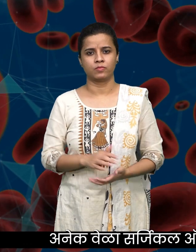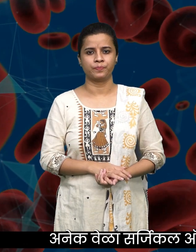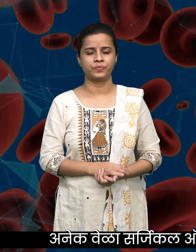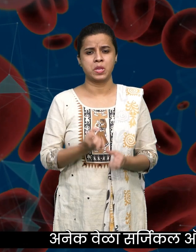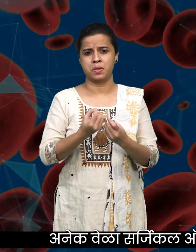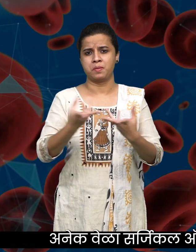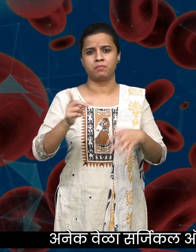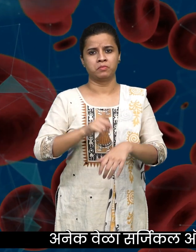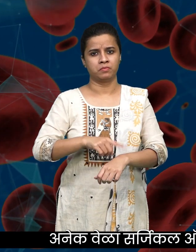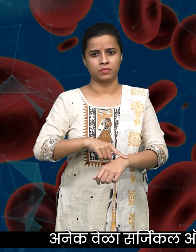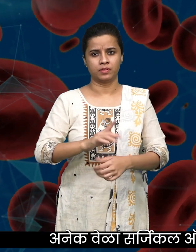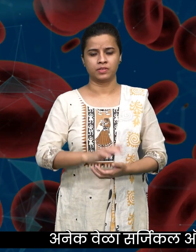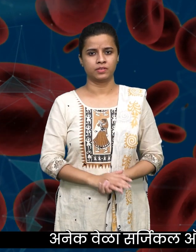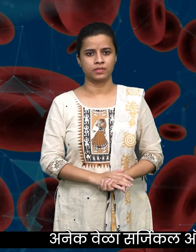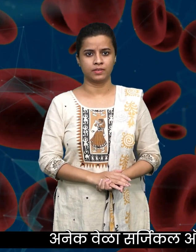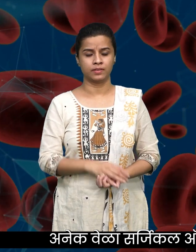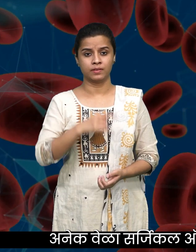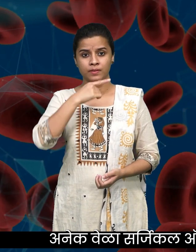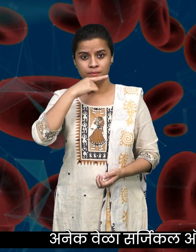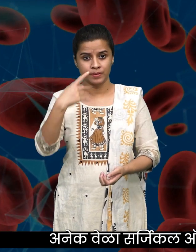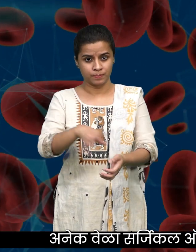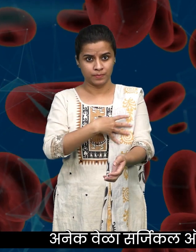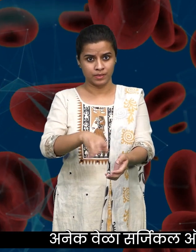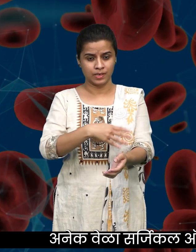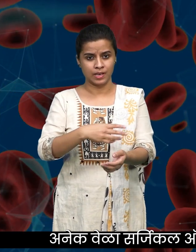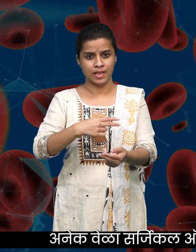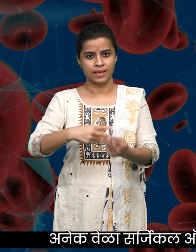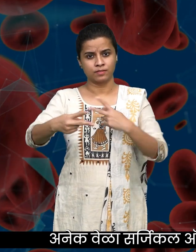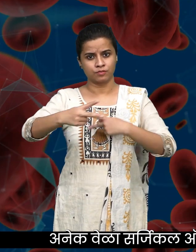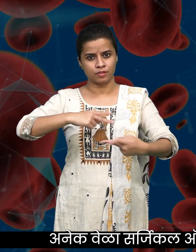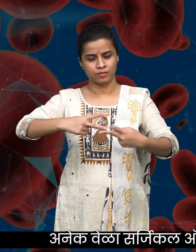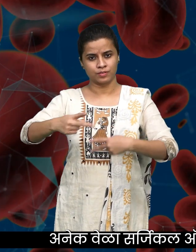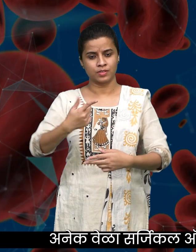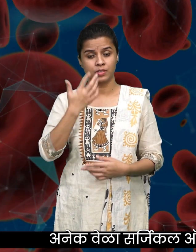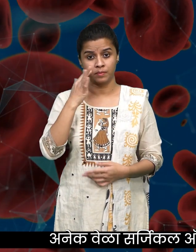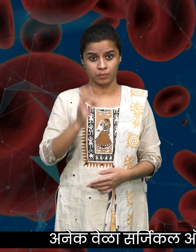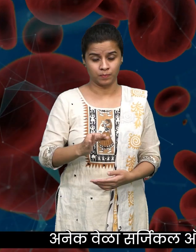अनेक वेळा सर्जिकल ऑपरेशन दरम्यान रक्त संक्रमण आवश्यक असते.